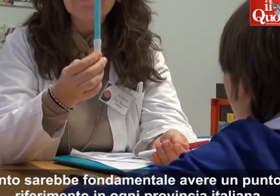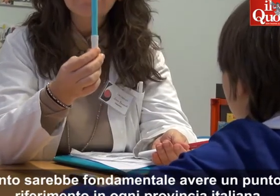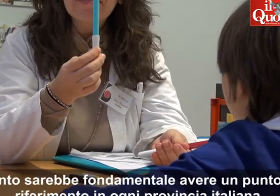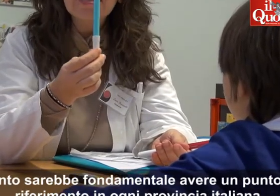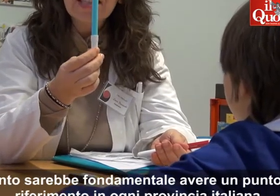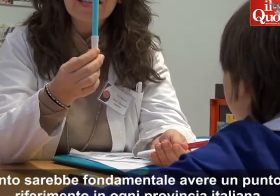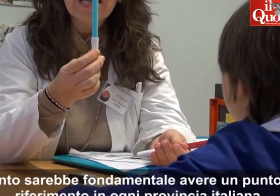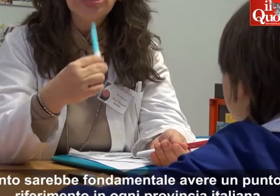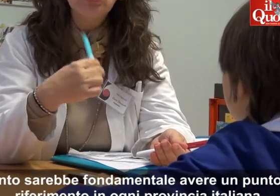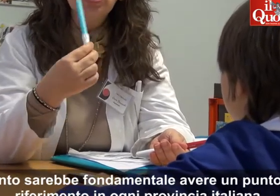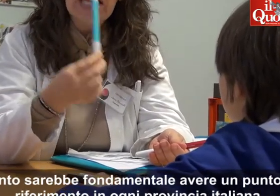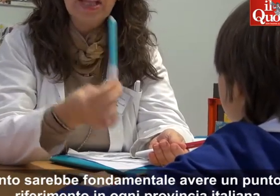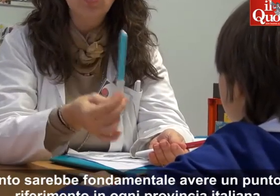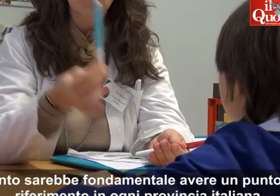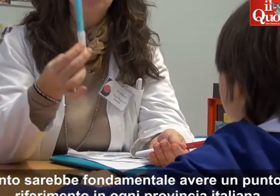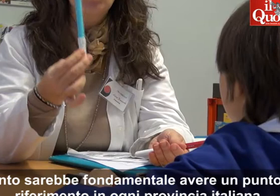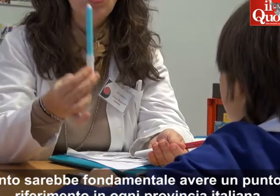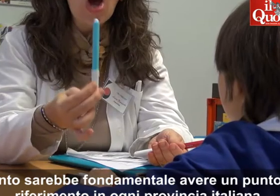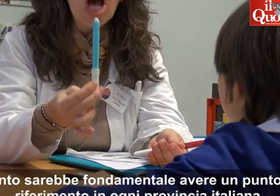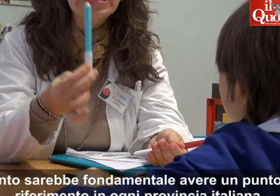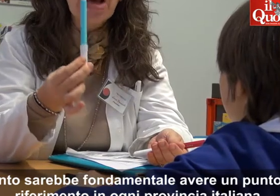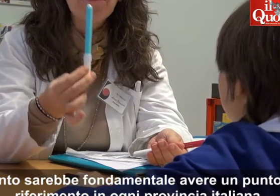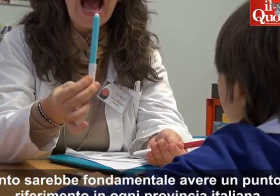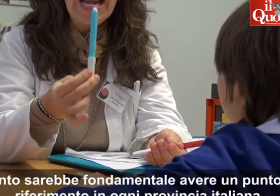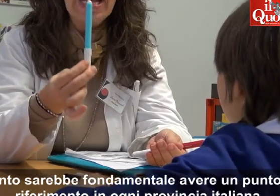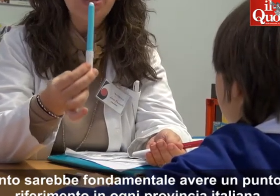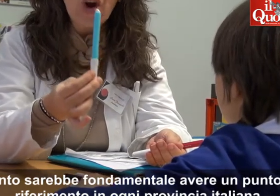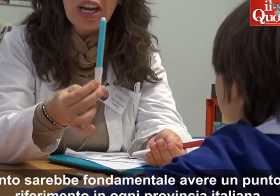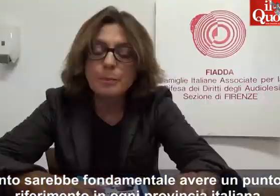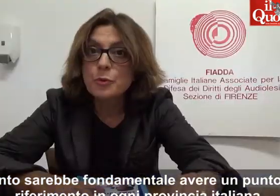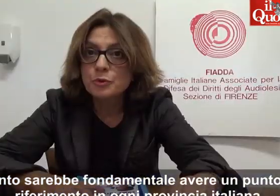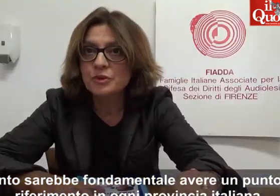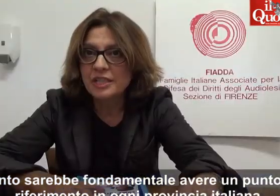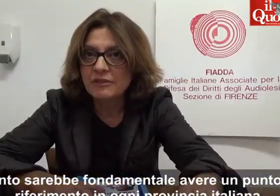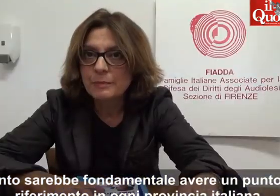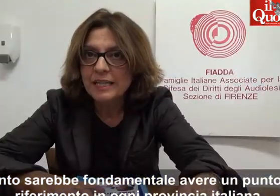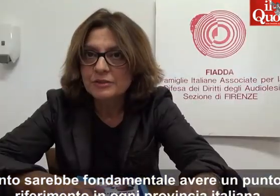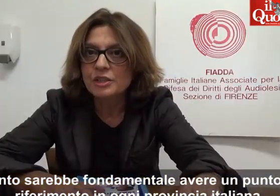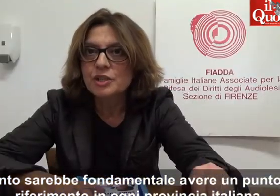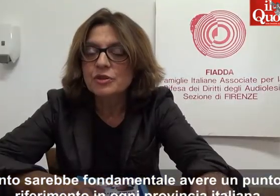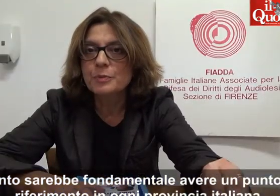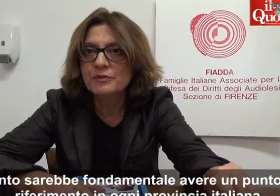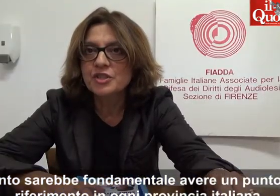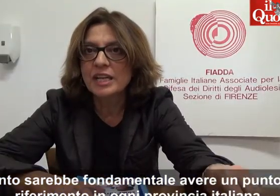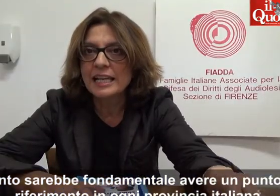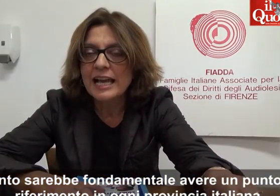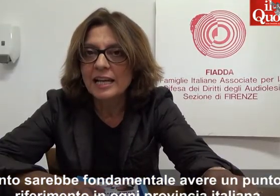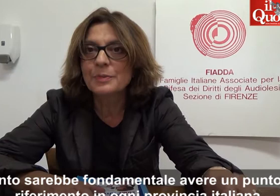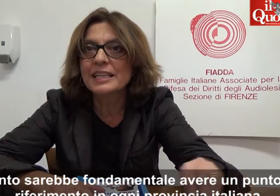sarebbe fondamentale avere un punto di riferimento in ogni provincia italiana. Perché